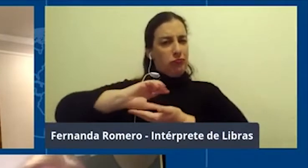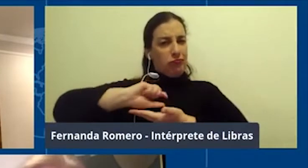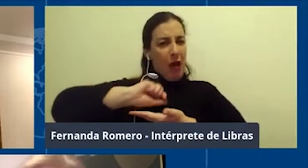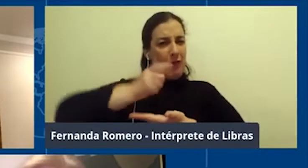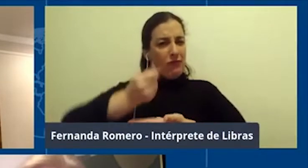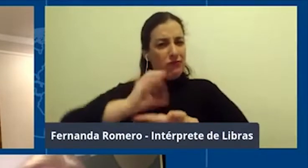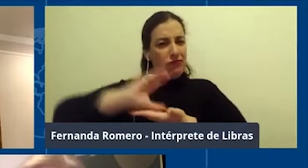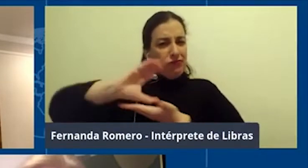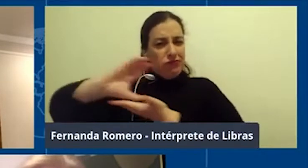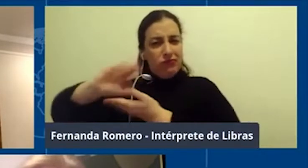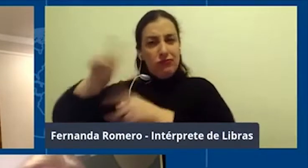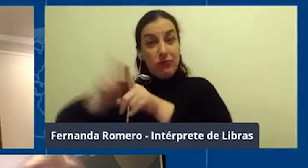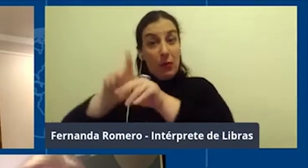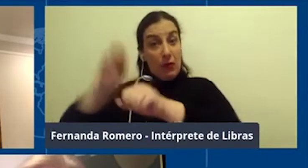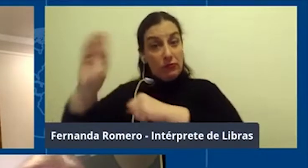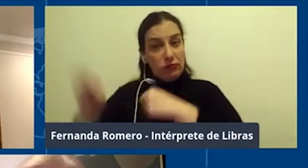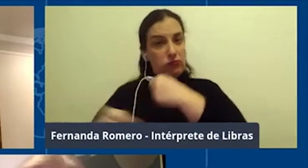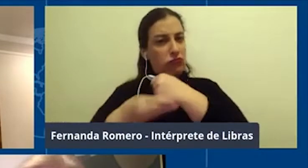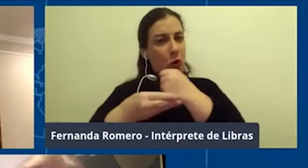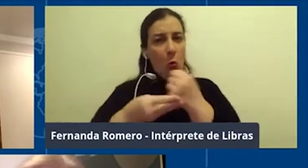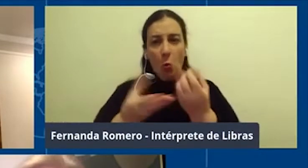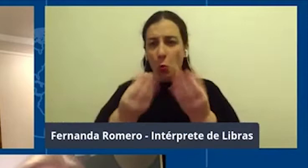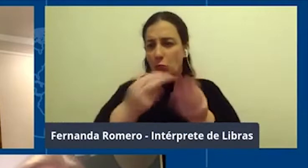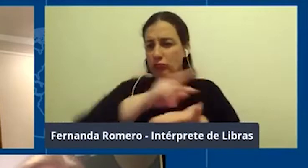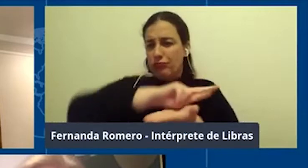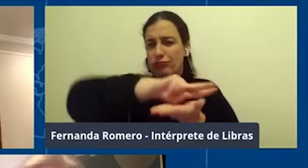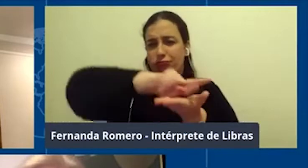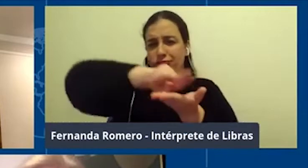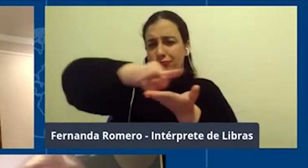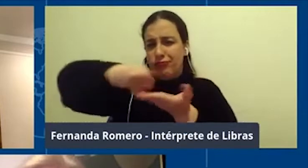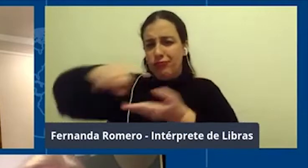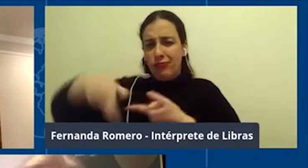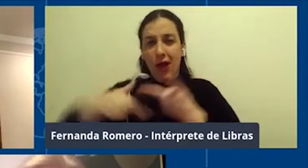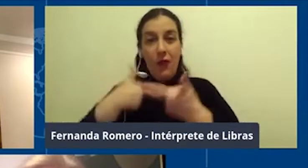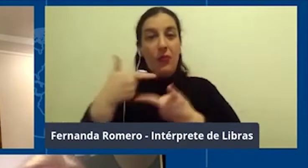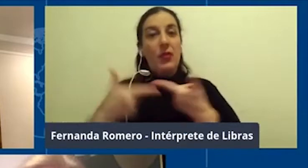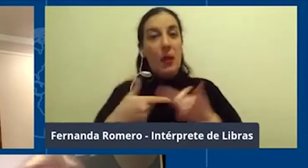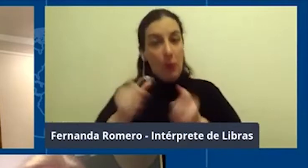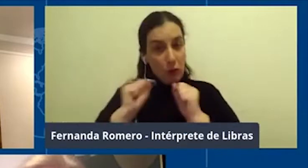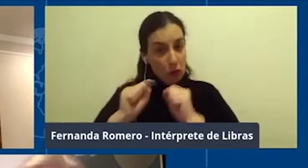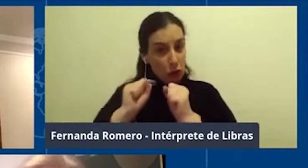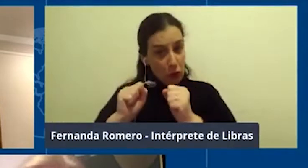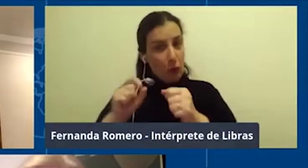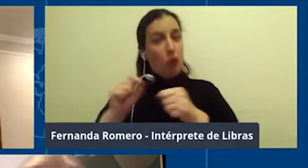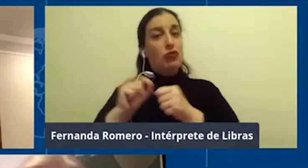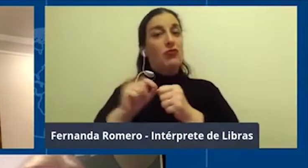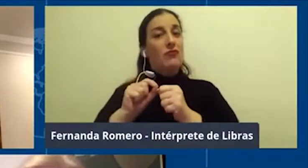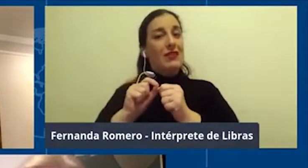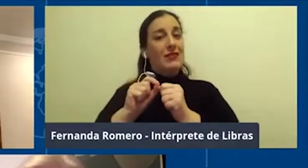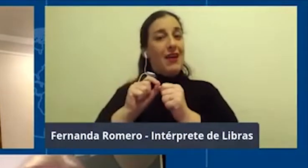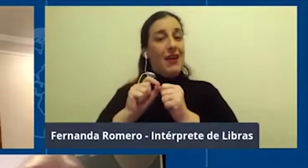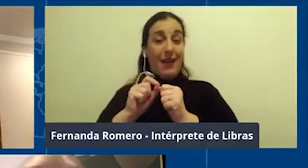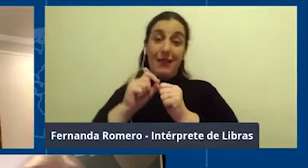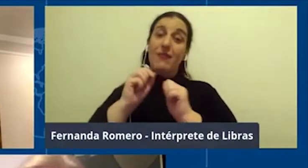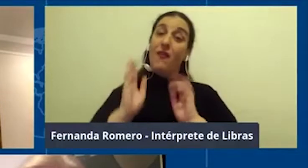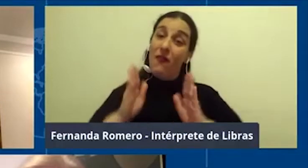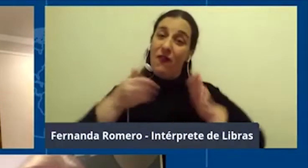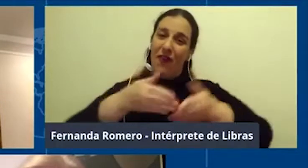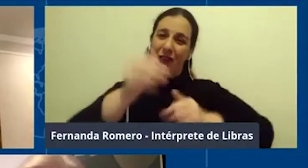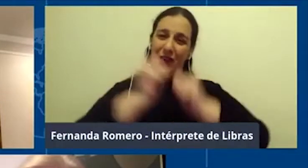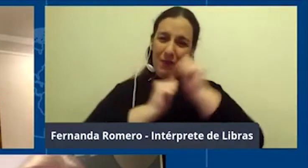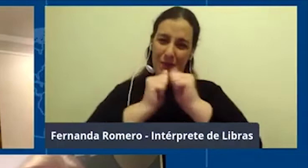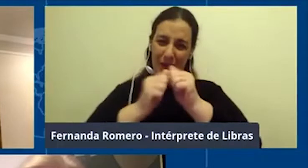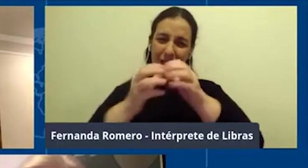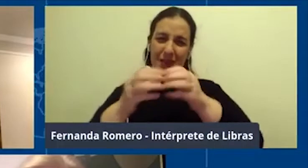e complementadas com uma série de outros serviços que podem ser prestados por empresas gaúchas. No turismo,